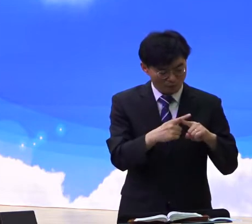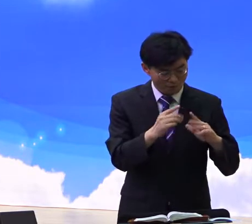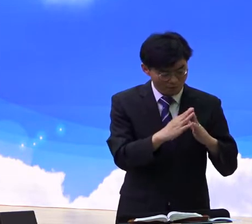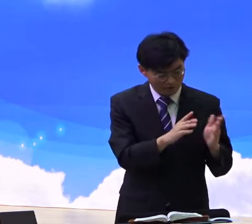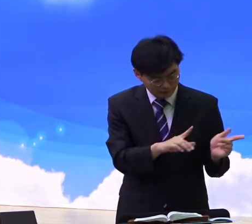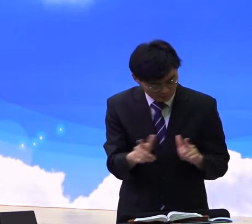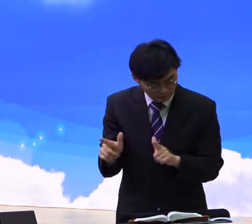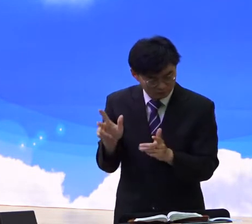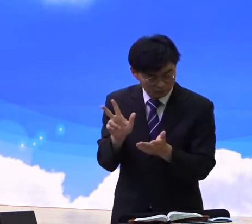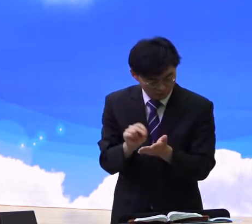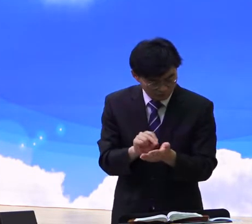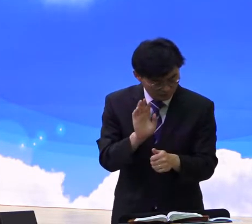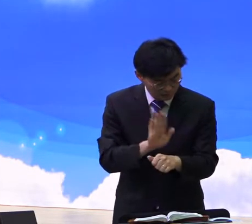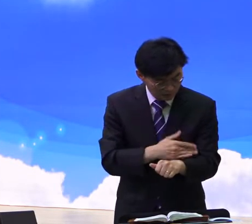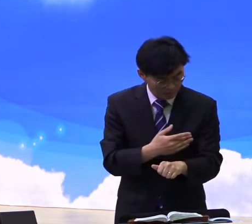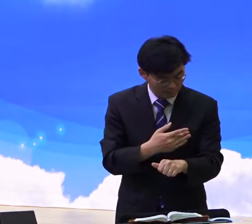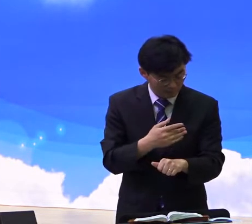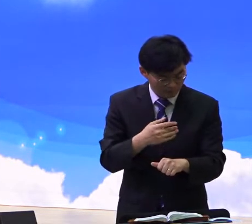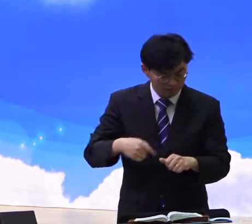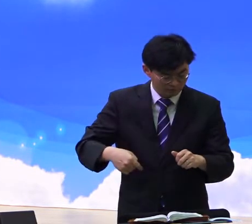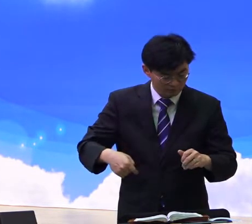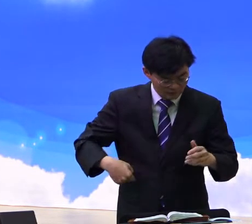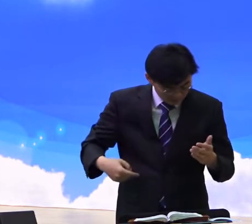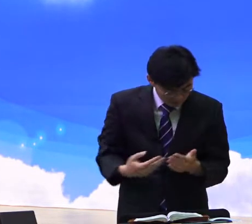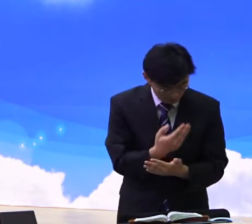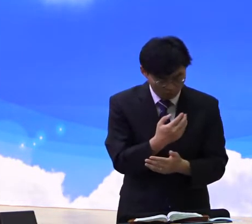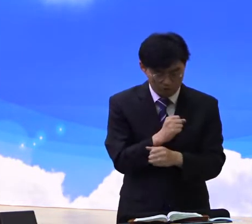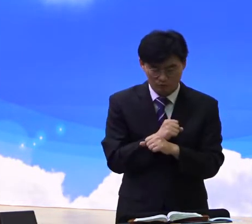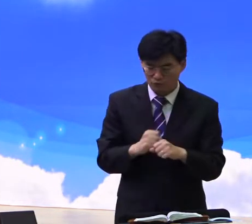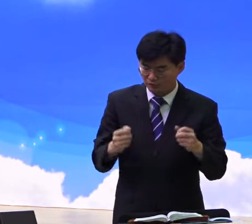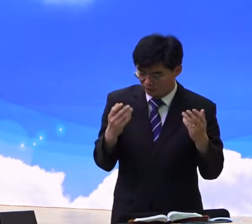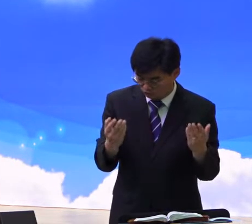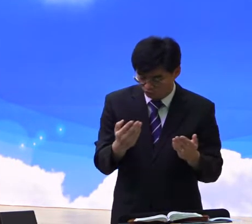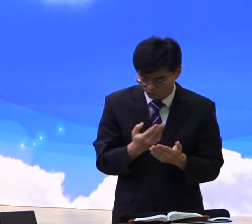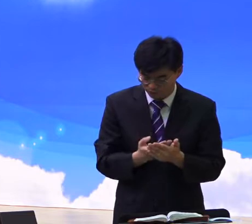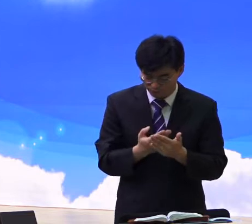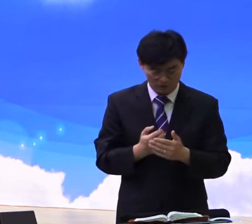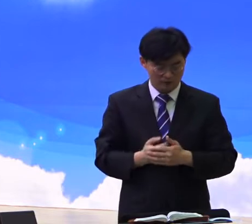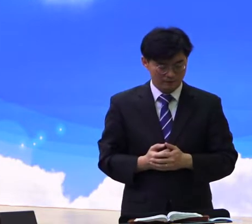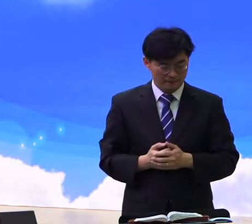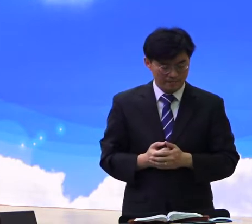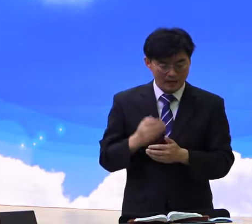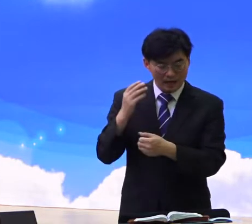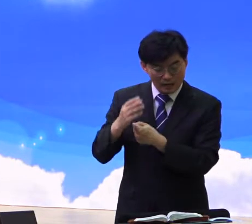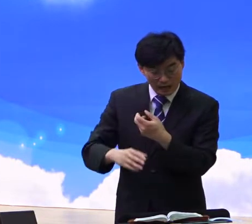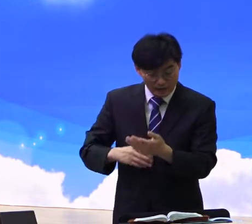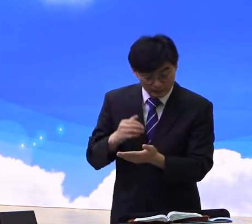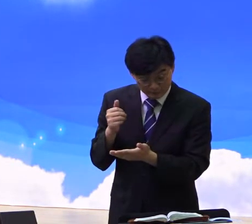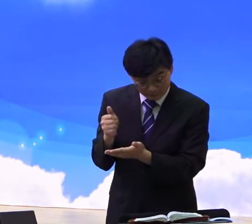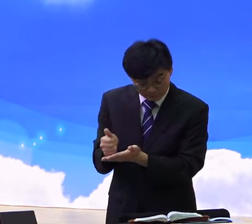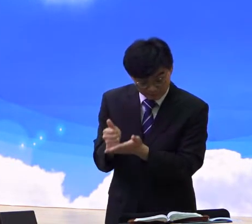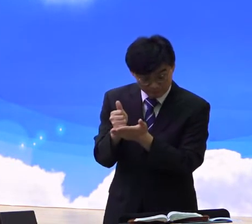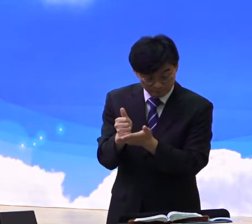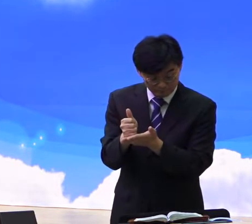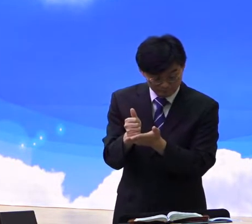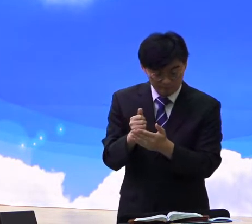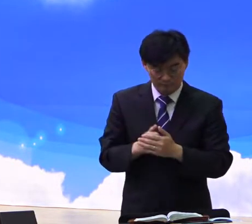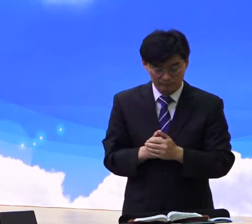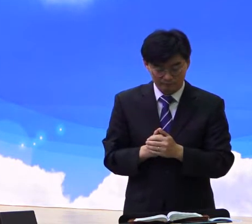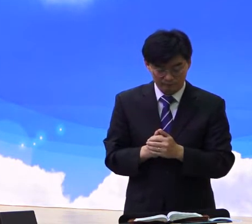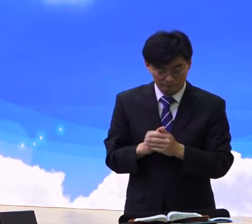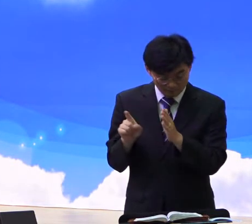주시옵소서. 하나님의 뜻이 어디 있는지 돌아보기보다는 어린애와 같이 빨리 코로나가 끝나 이전의